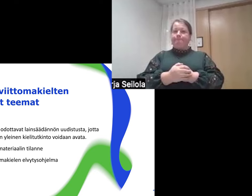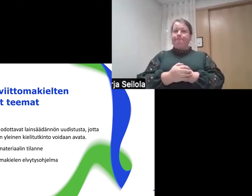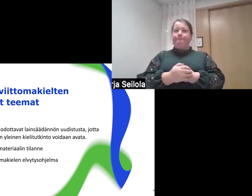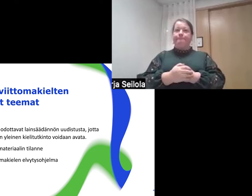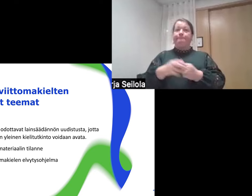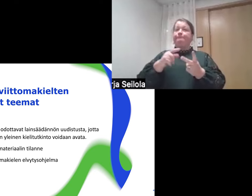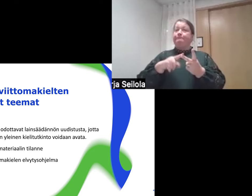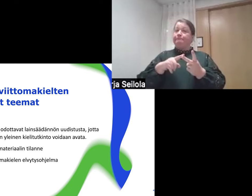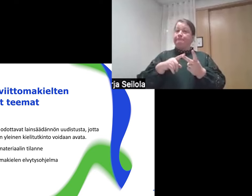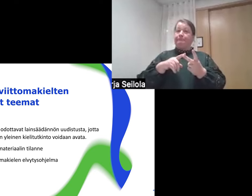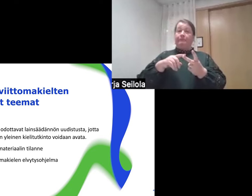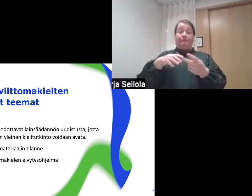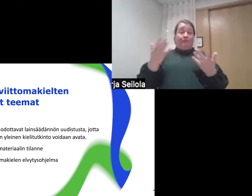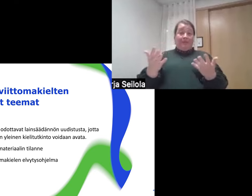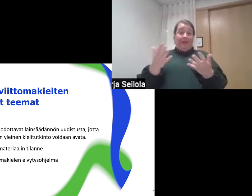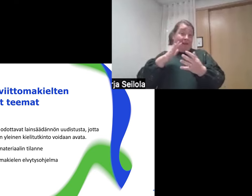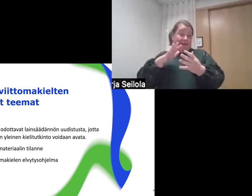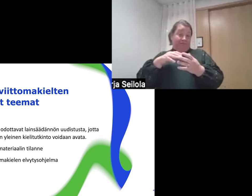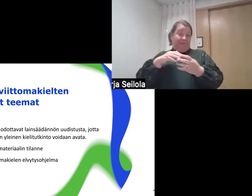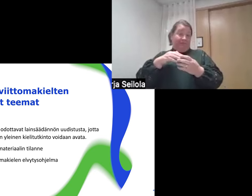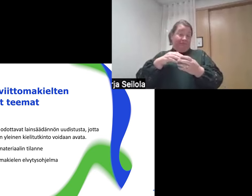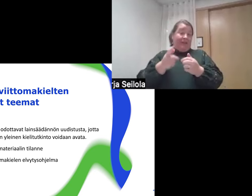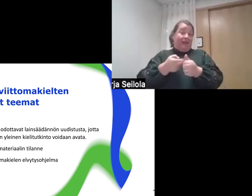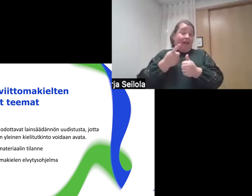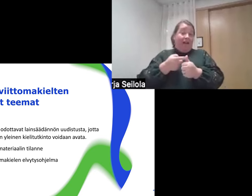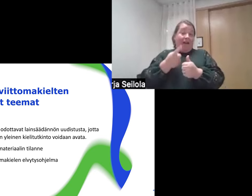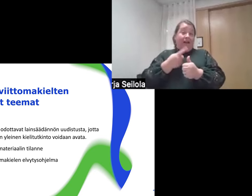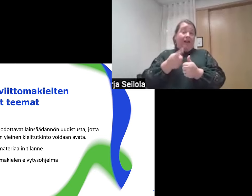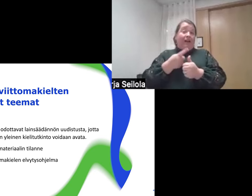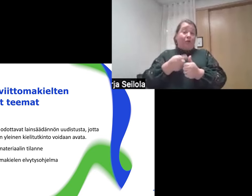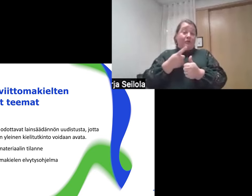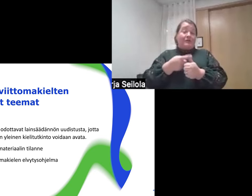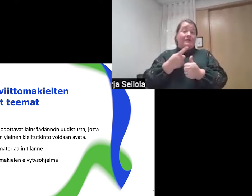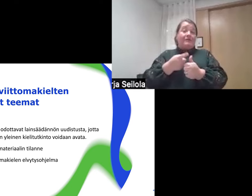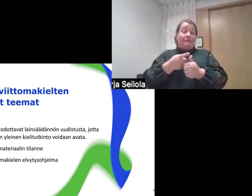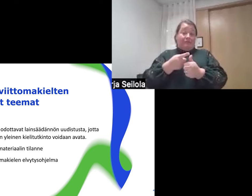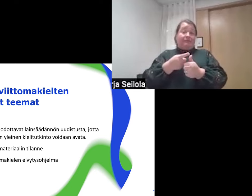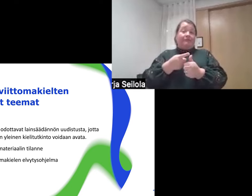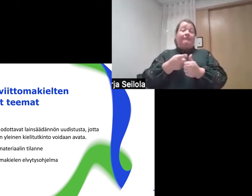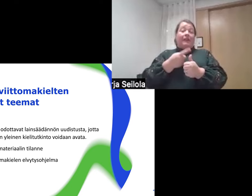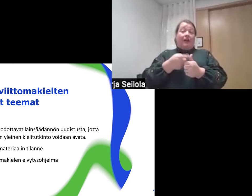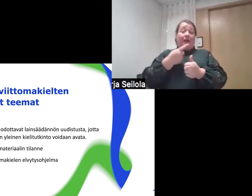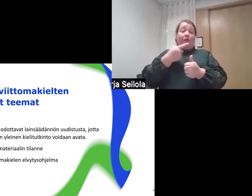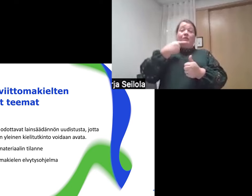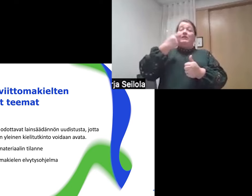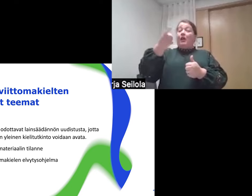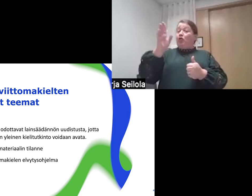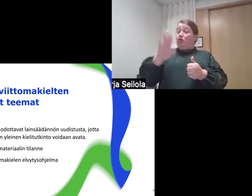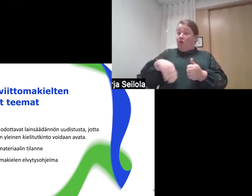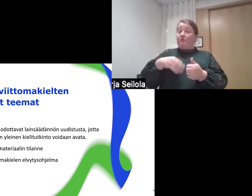ja suomenruotsalainen viittomakieli ja sen oppimateriaalin valmistelu saataisiin upotettua tähän yleisiin kielitutkinnon